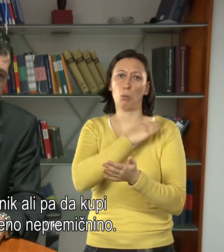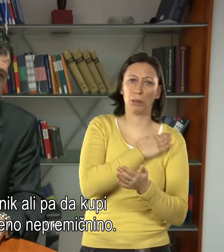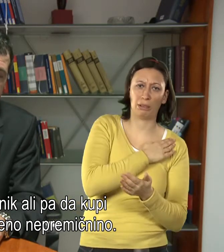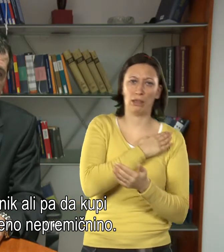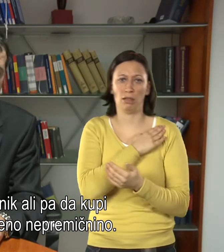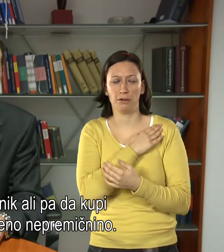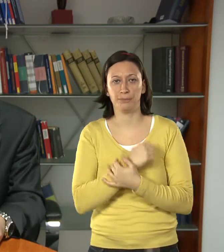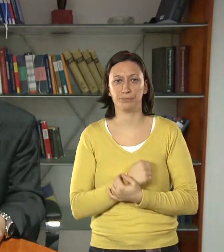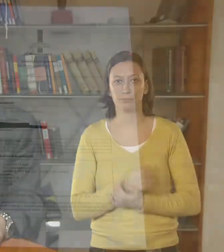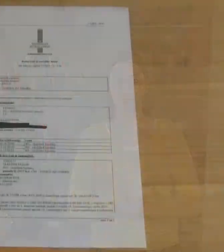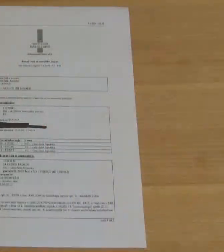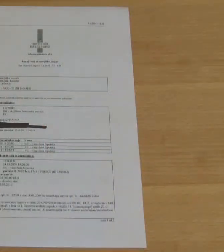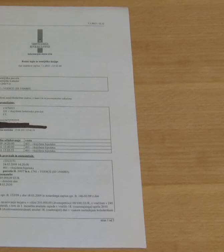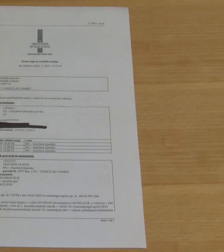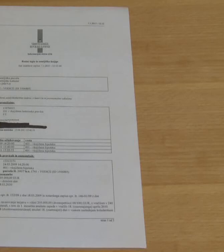nepremičnino.